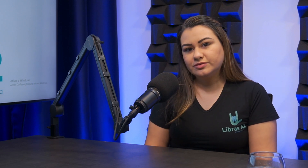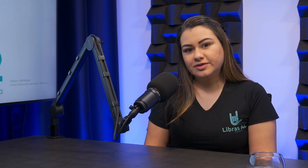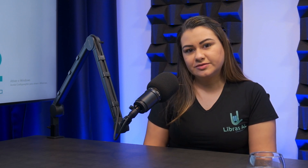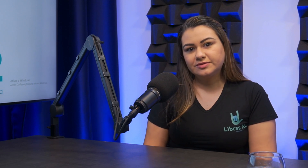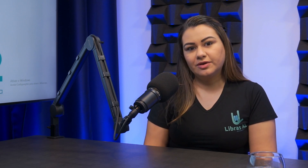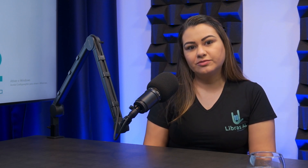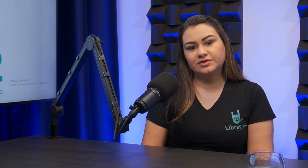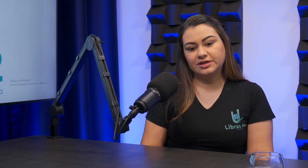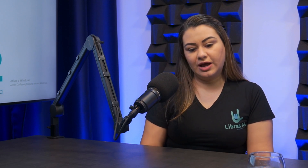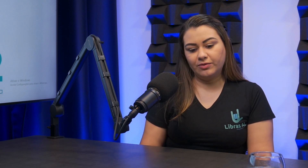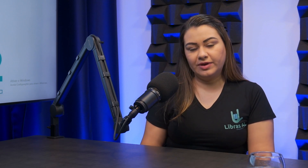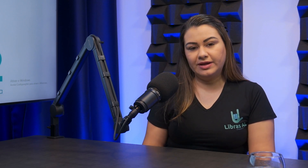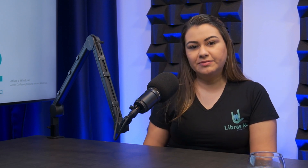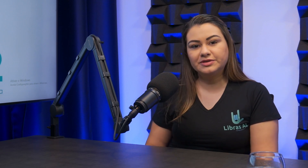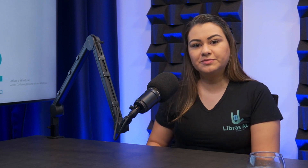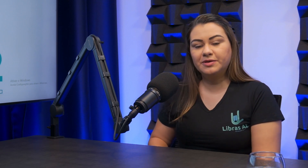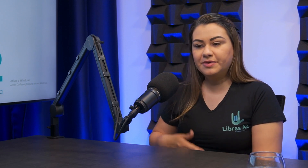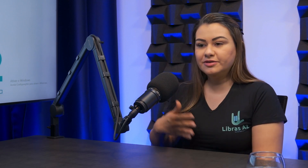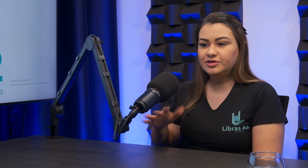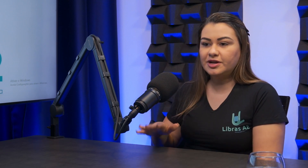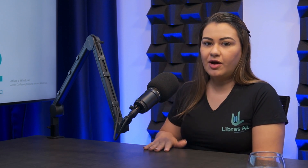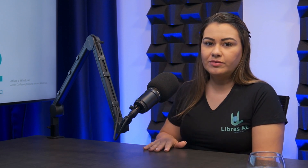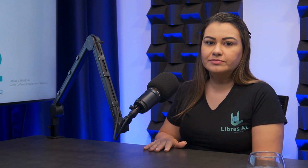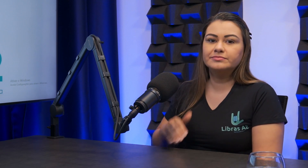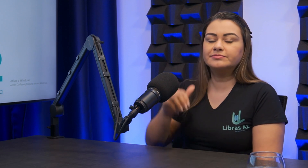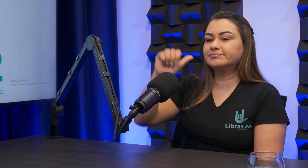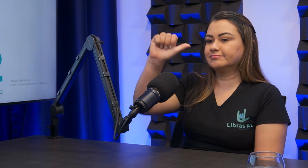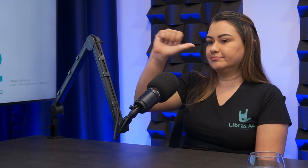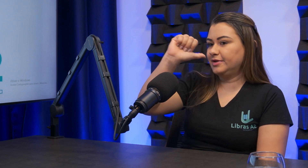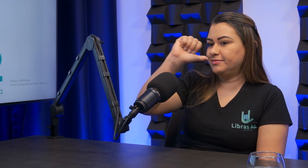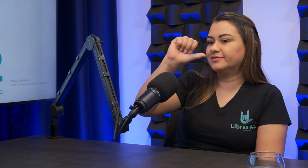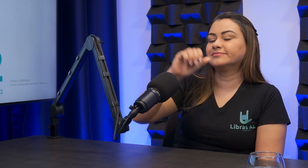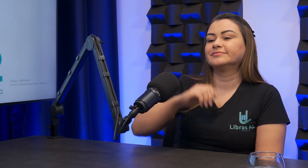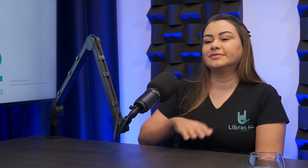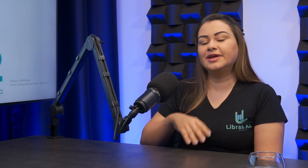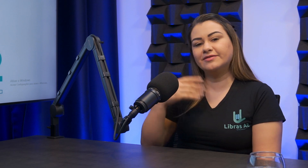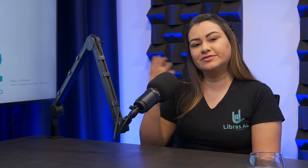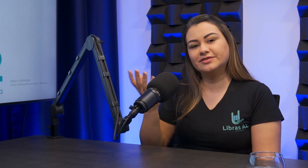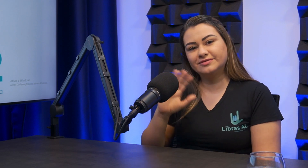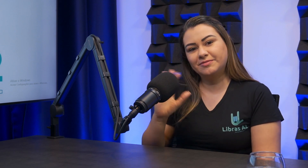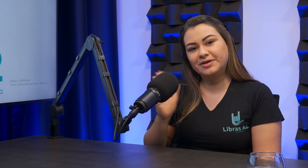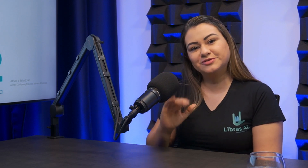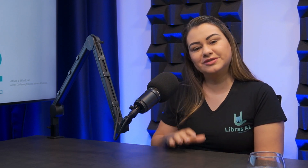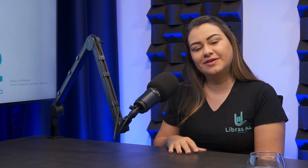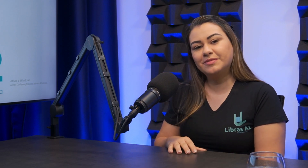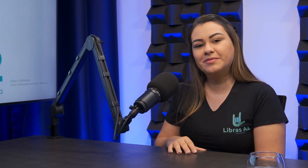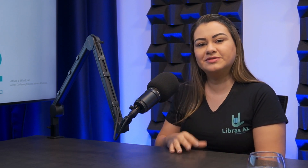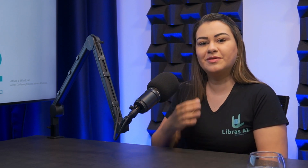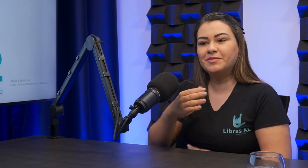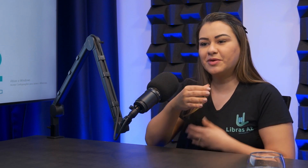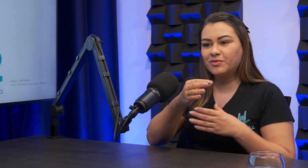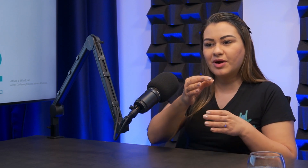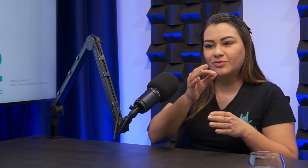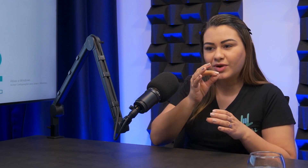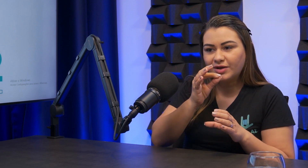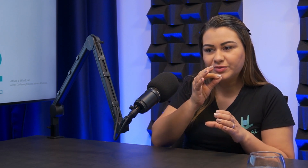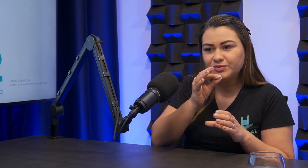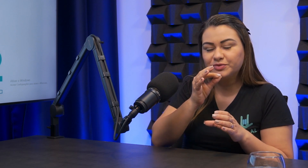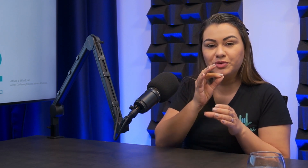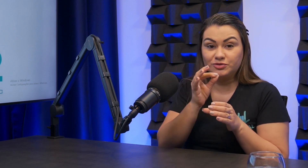contexto. Então, sinal em libras de beber, geral, beber. E aí você depende do que você vai beber. Você vai beber no canudo, milkshake,